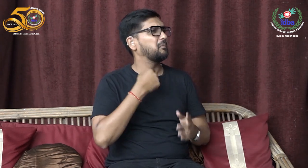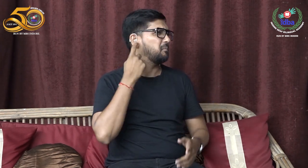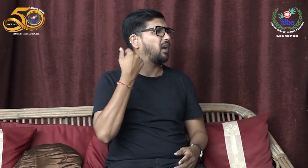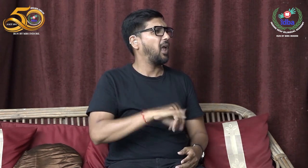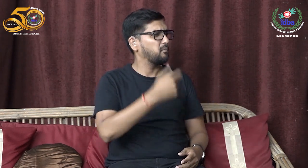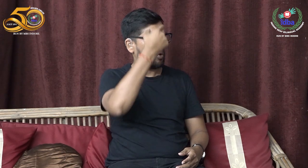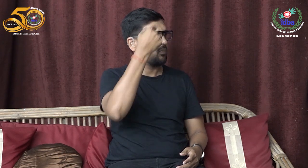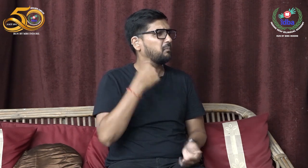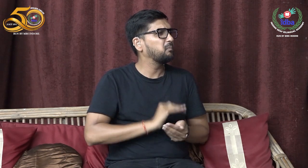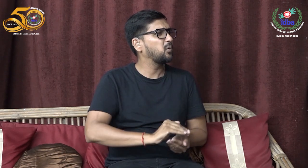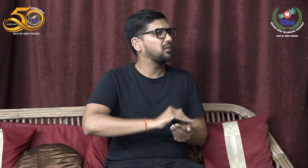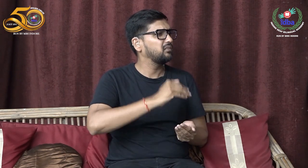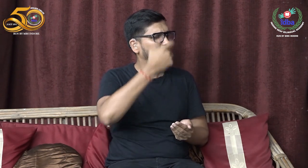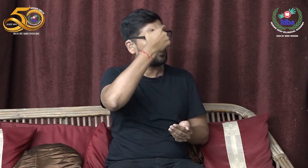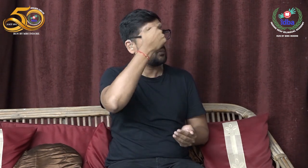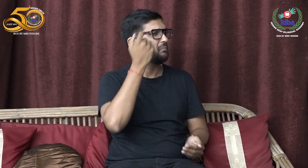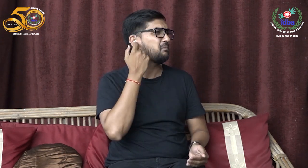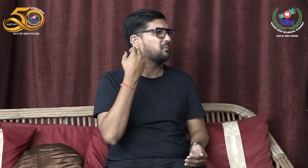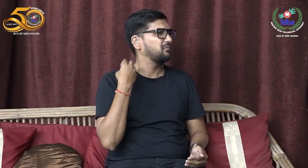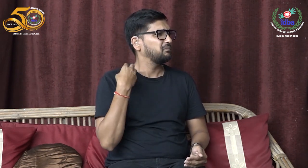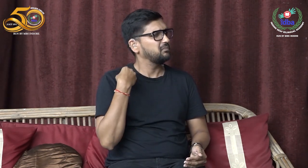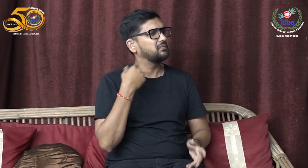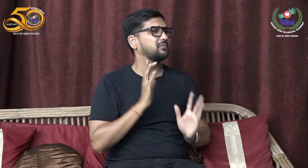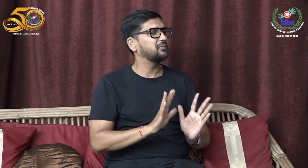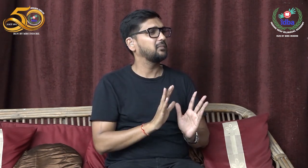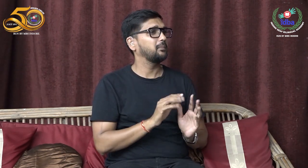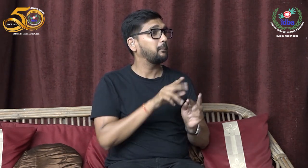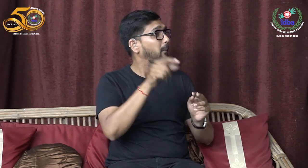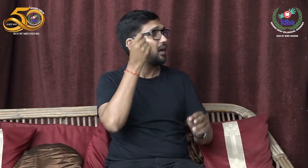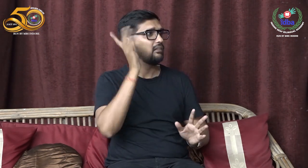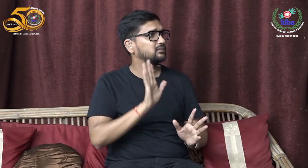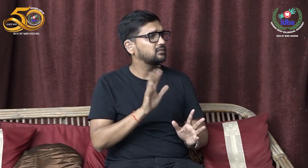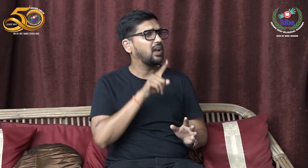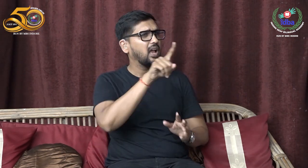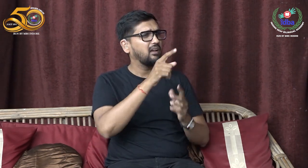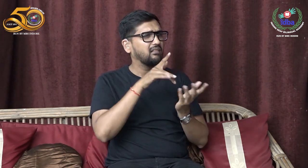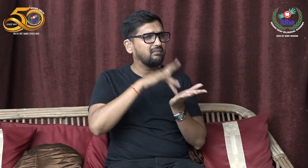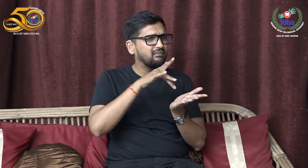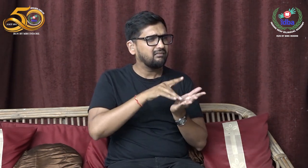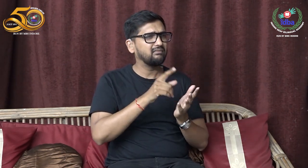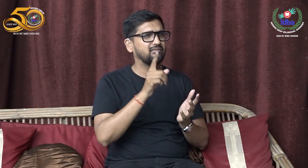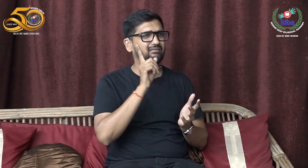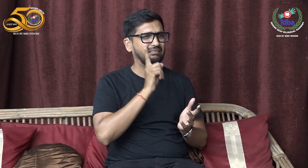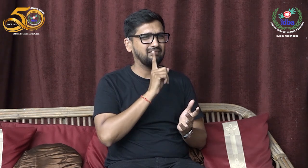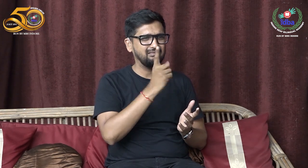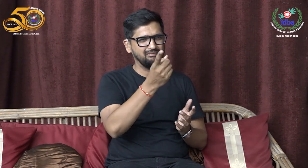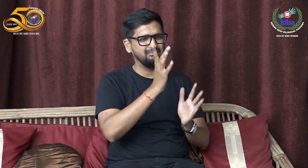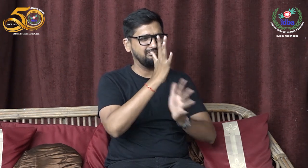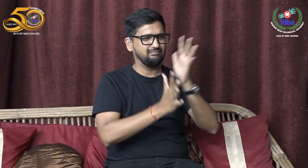बिल्कुल बेसिक नॉलेज भी नहीं थी। मुझे लगा कि मेरे अंदर प्रॉब्लम है, बचपन से ऐसा है, मेरी प्रॉब्लम है, मैं क्या कर सकता हूँ, ये चीज़ मैं समझता नहीं था कि नेचुरल है।